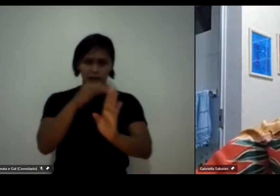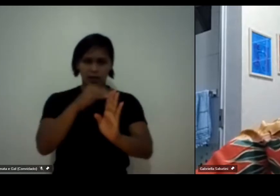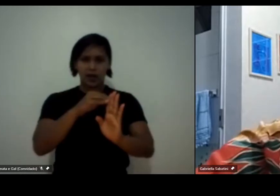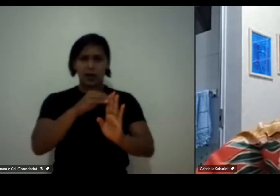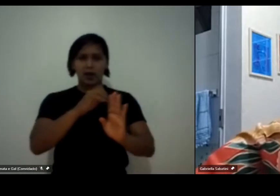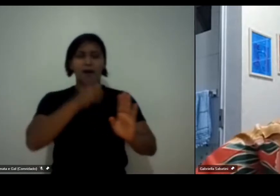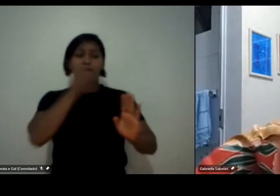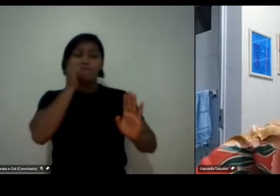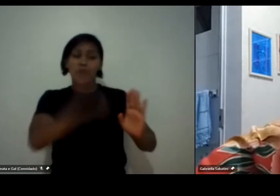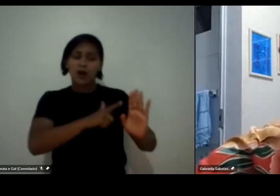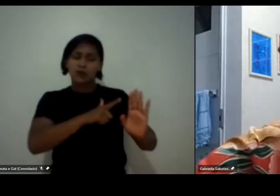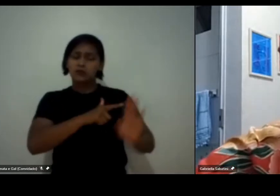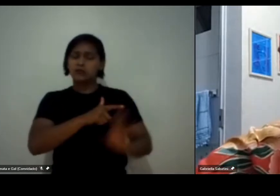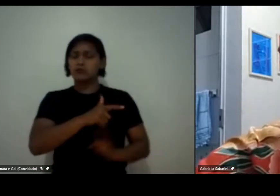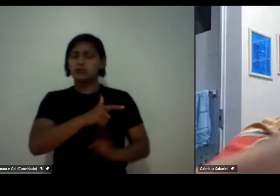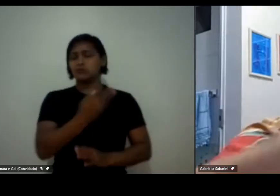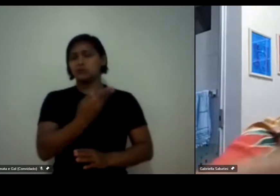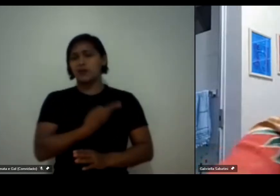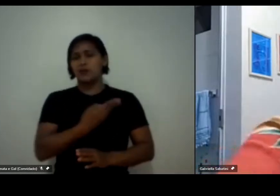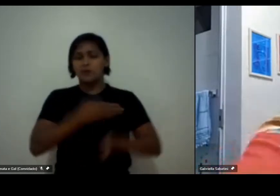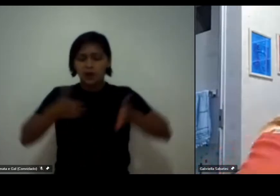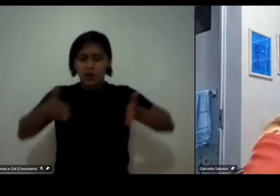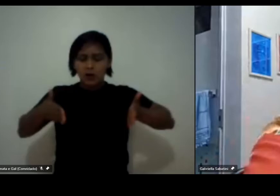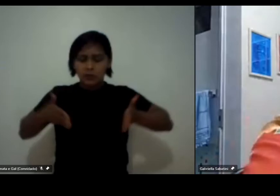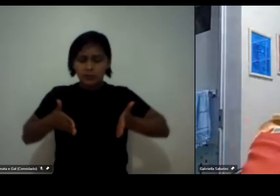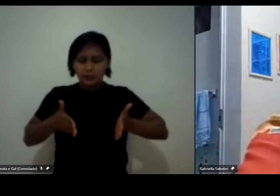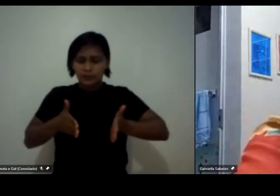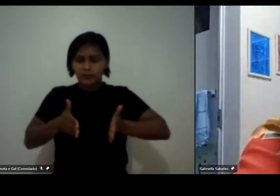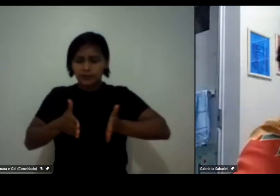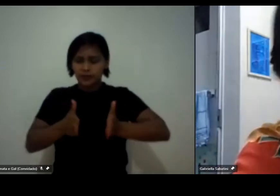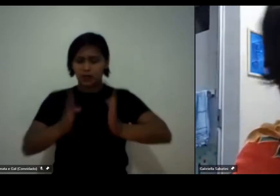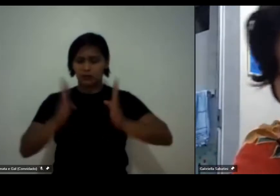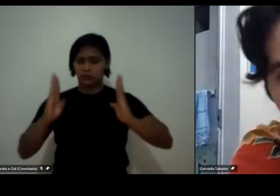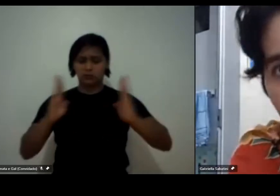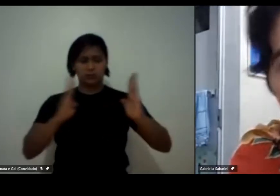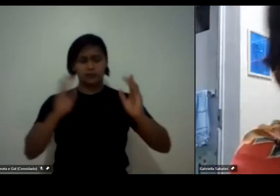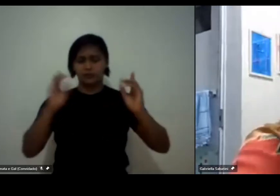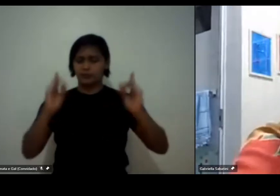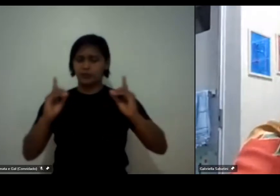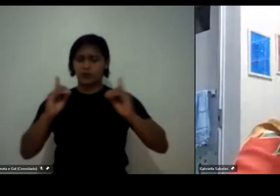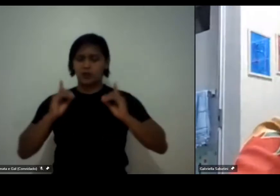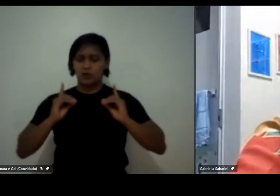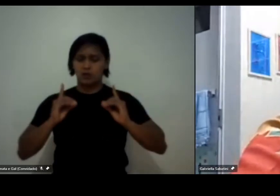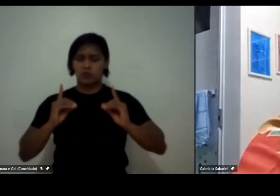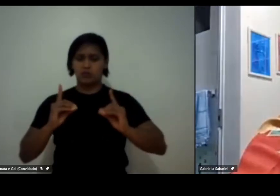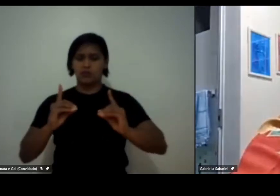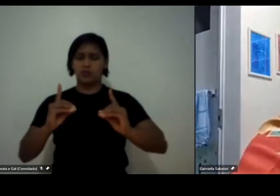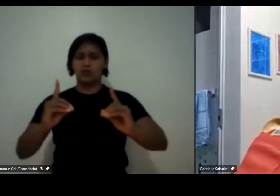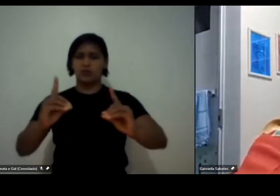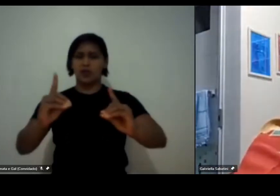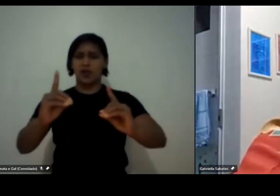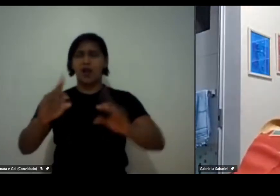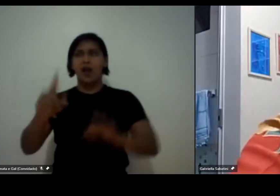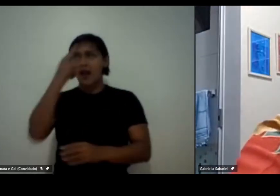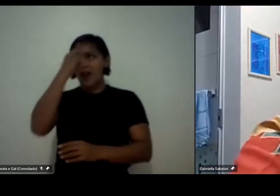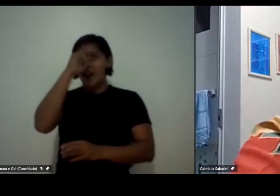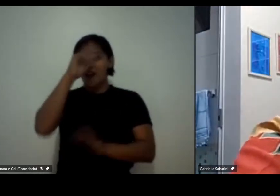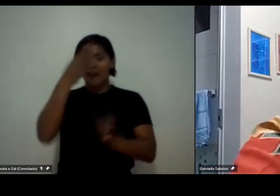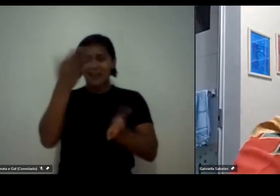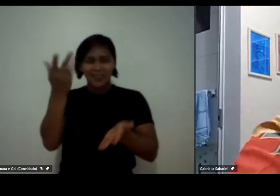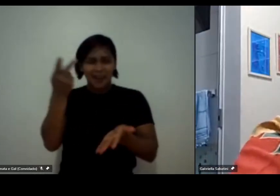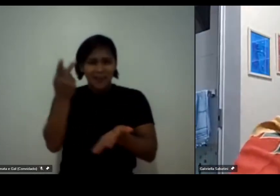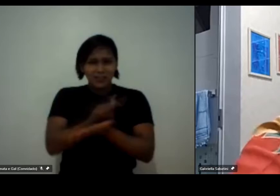de frente à outra, criando uma passagem estreita. A ideia, já naquela época, era que alguém,